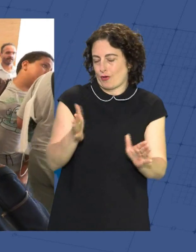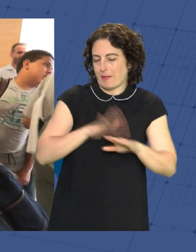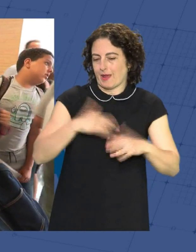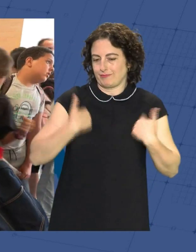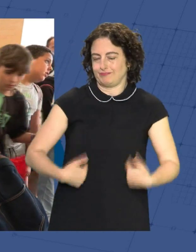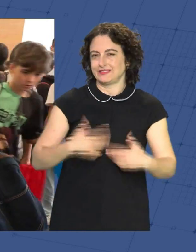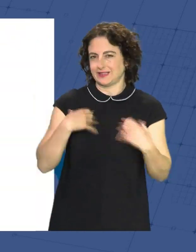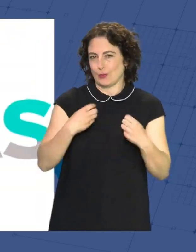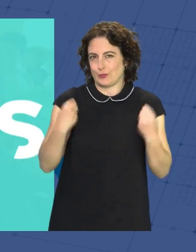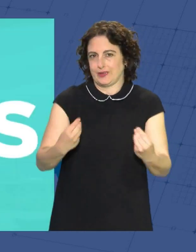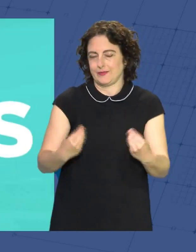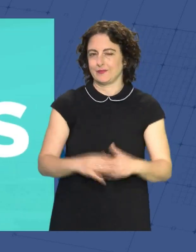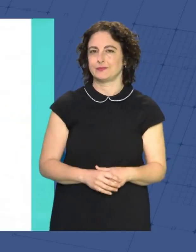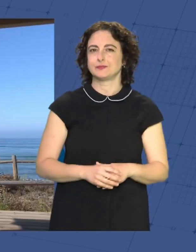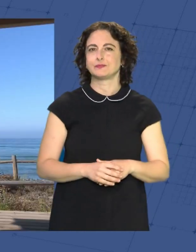nuestra salud.